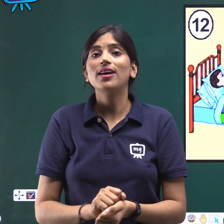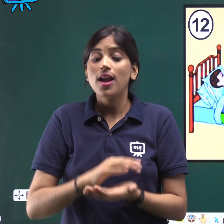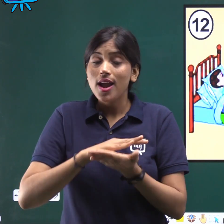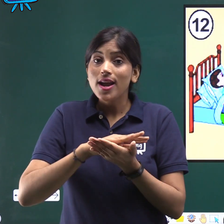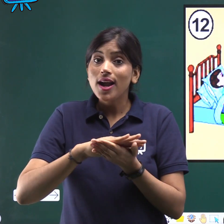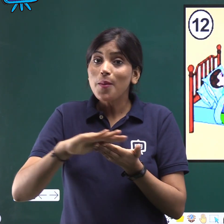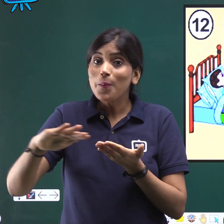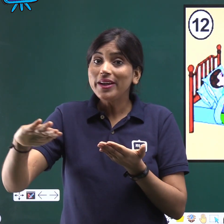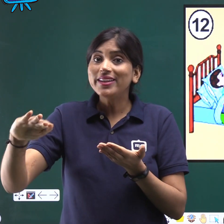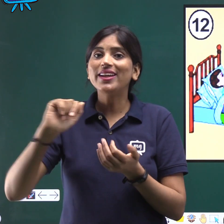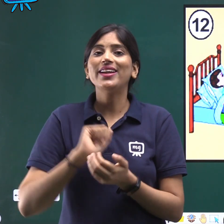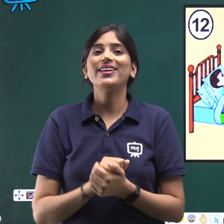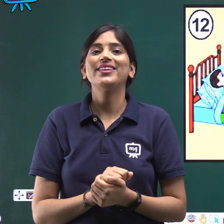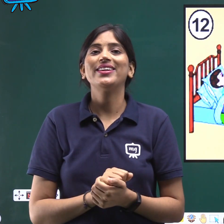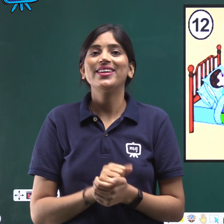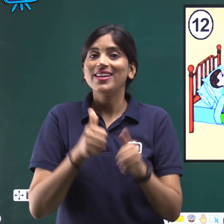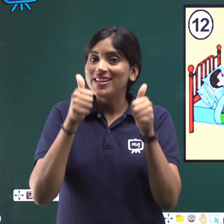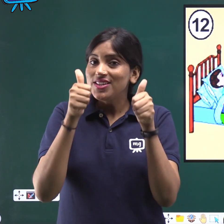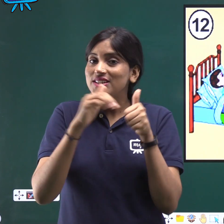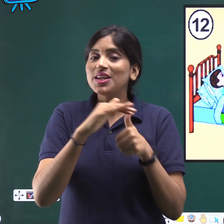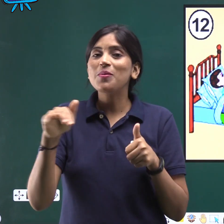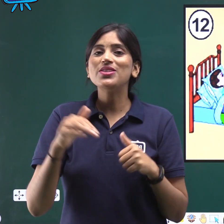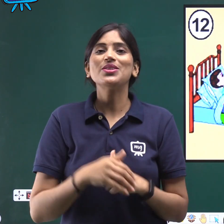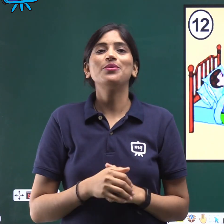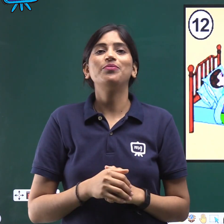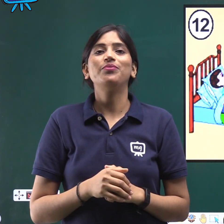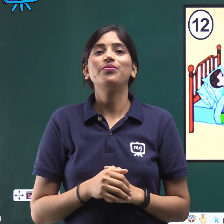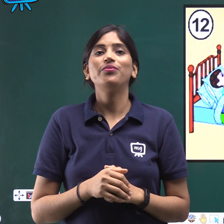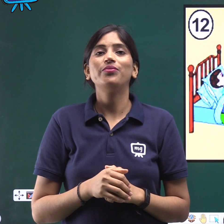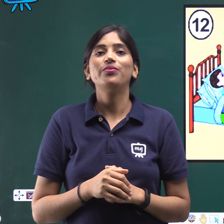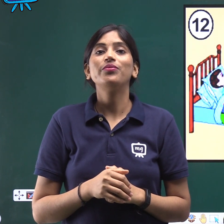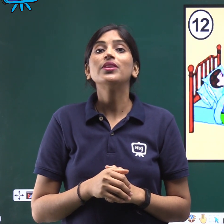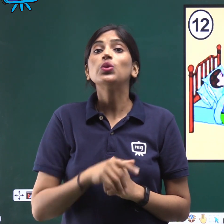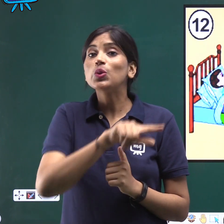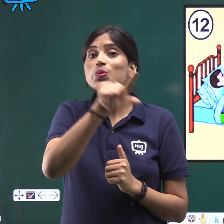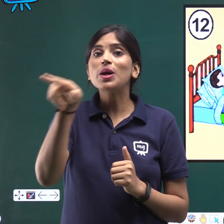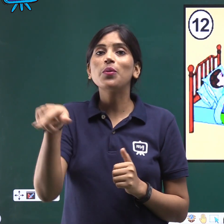पूरी करें। ठीक है बच्चों, आपको